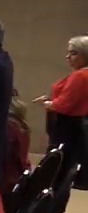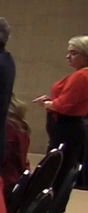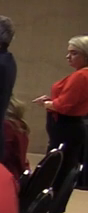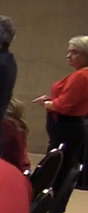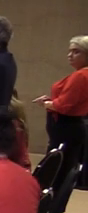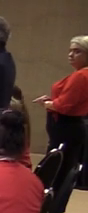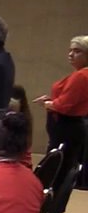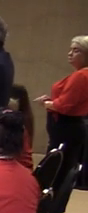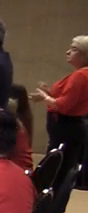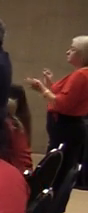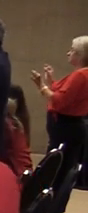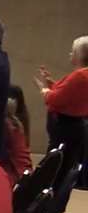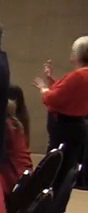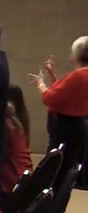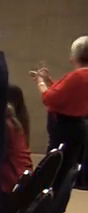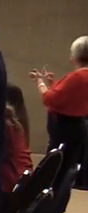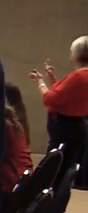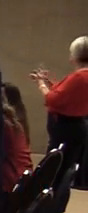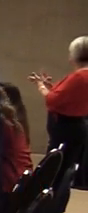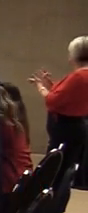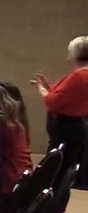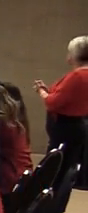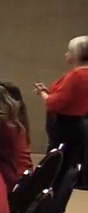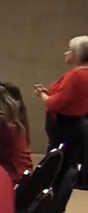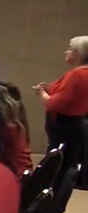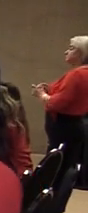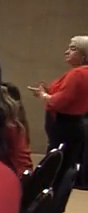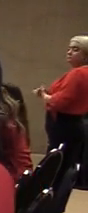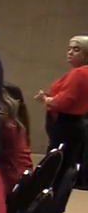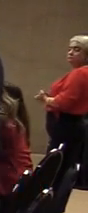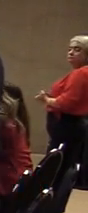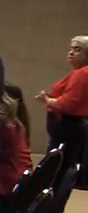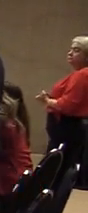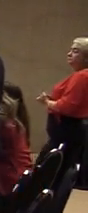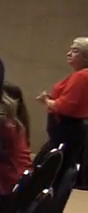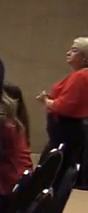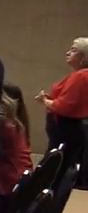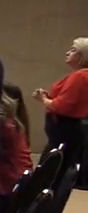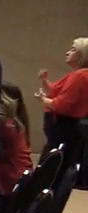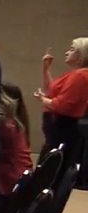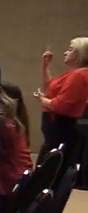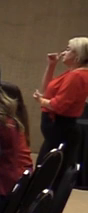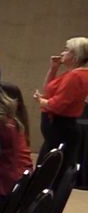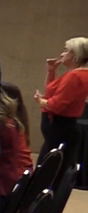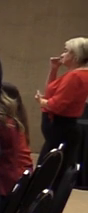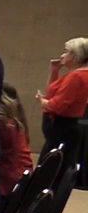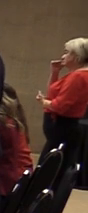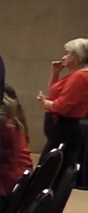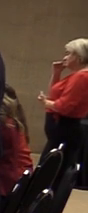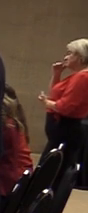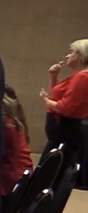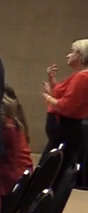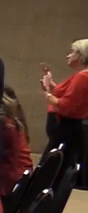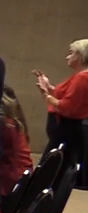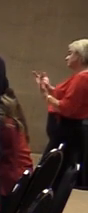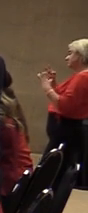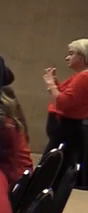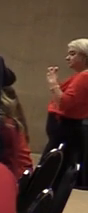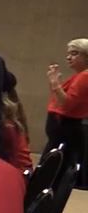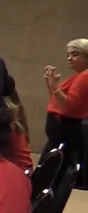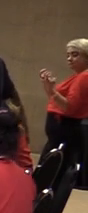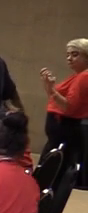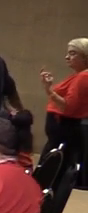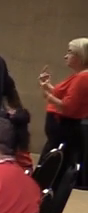A gente tinha encerrado as inscrições, mas como só se inscreveu uma mulher, apesar de que a mesa está muito